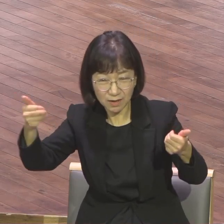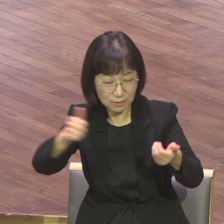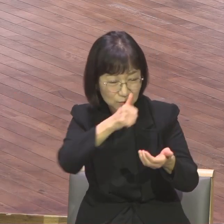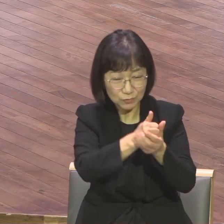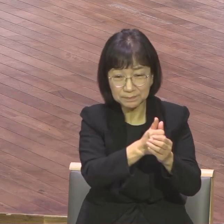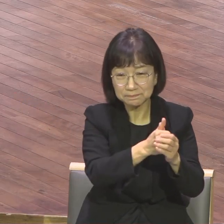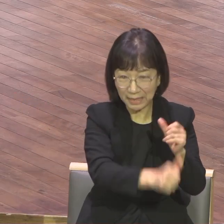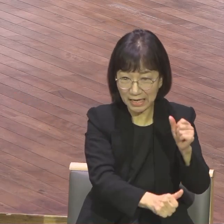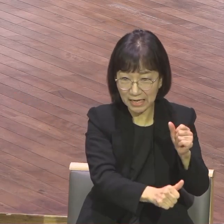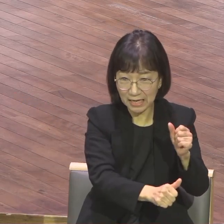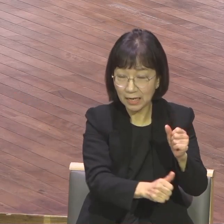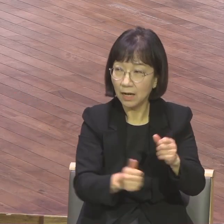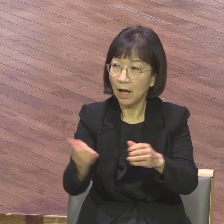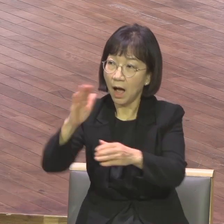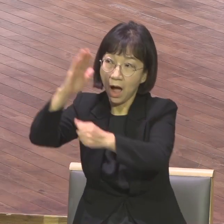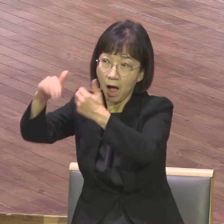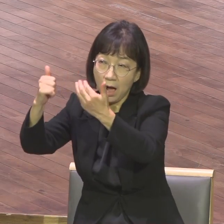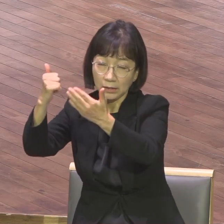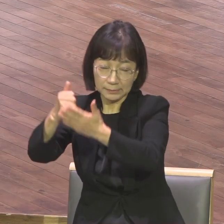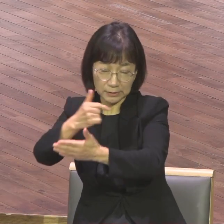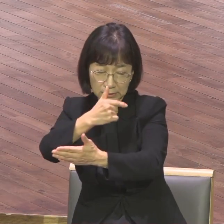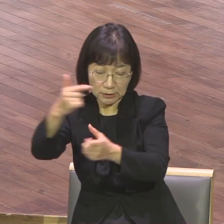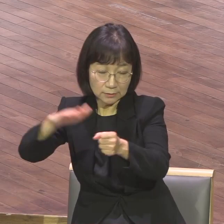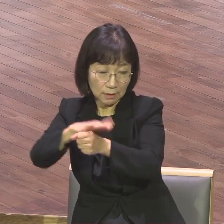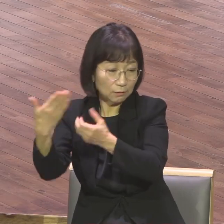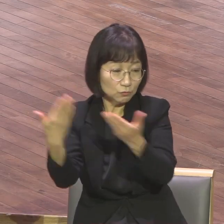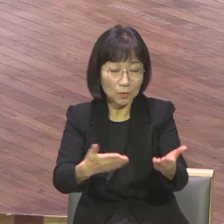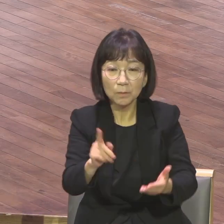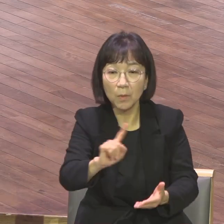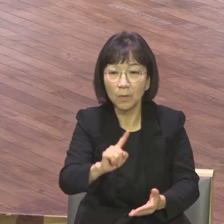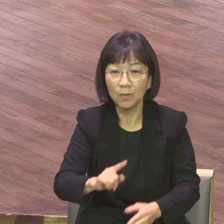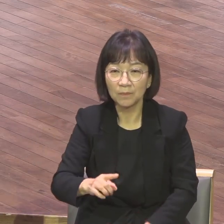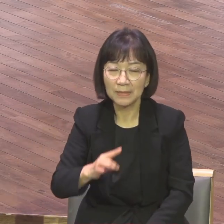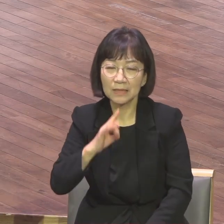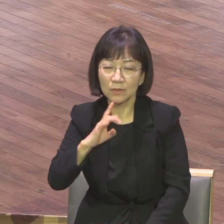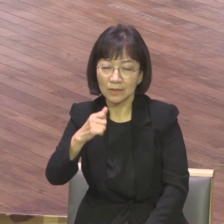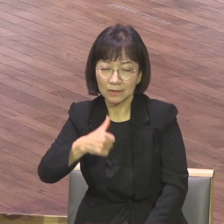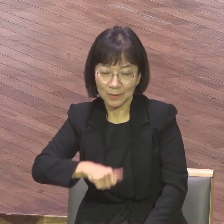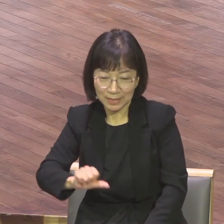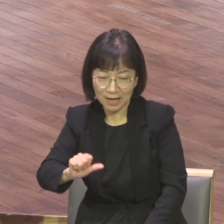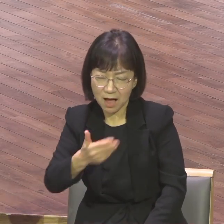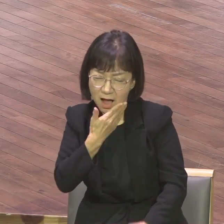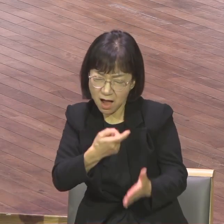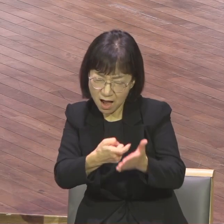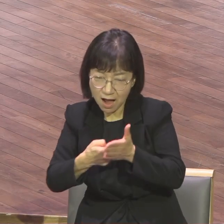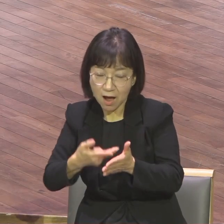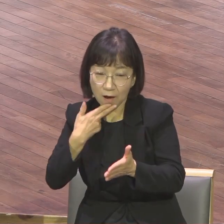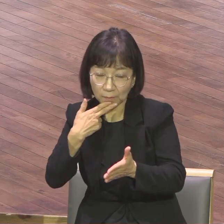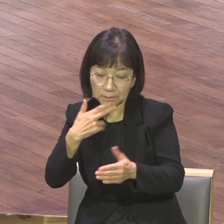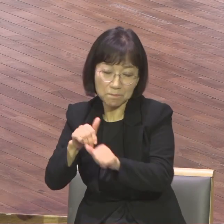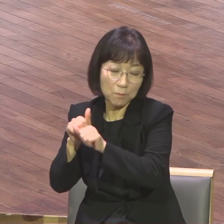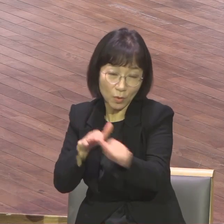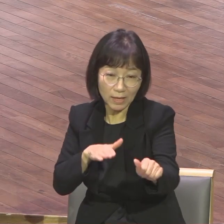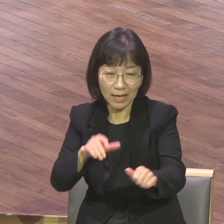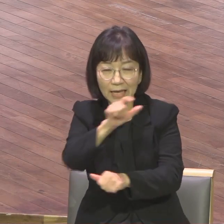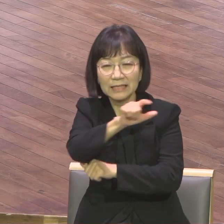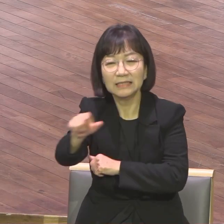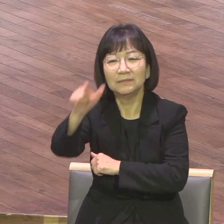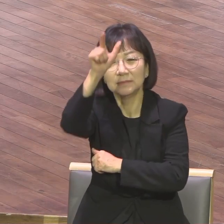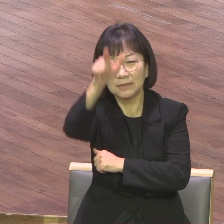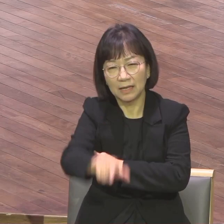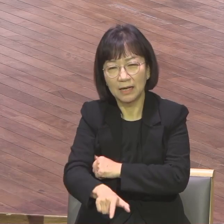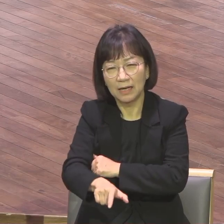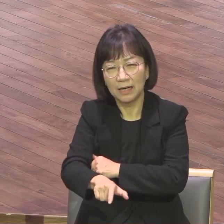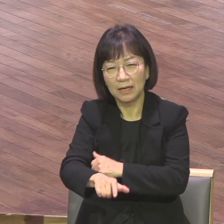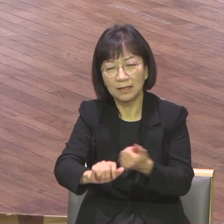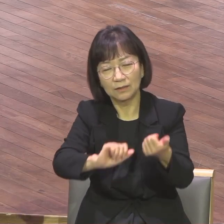독생자를 아끼지 않고 십자가에 주께서 대속물로 주셨다는 것입니다. 우리가 아직